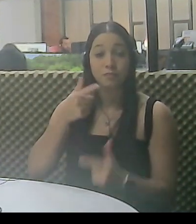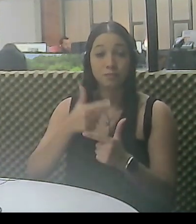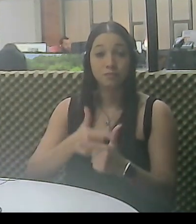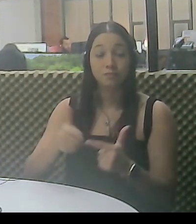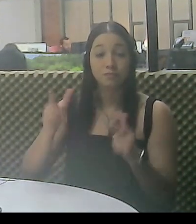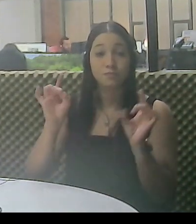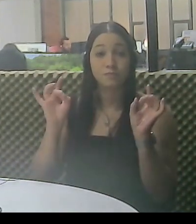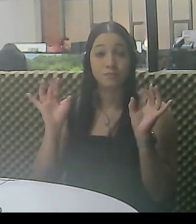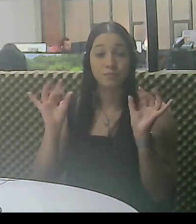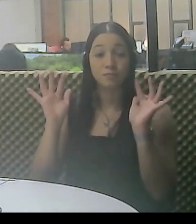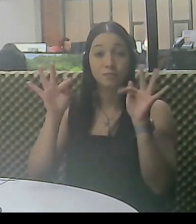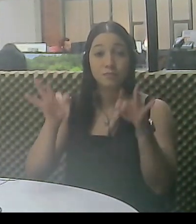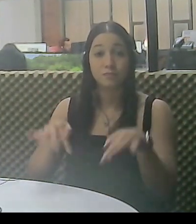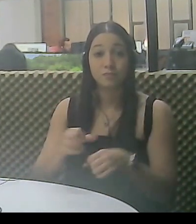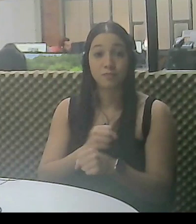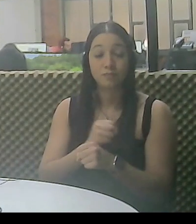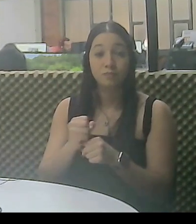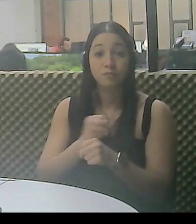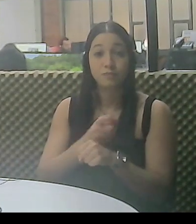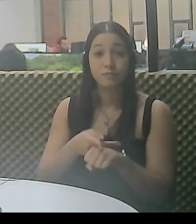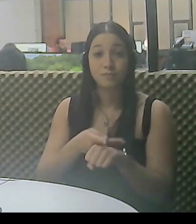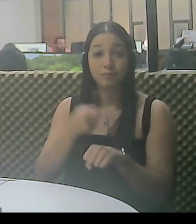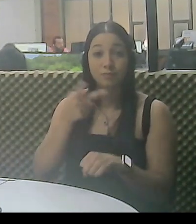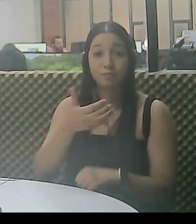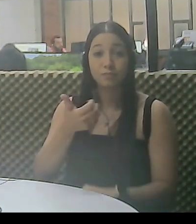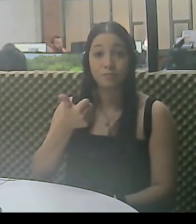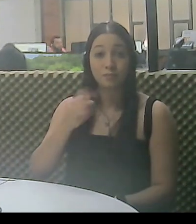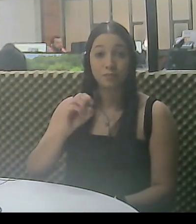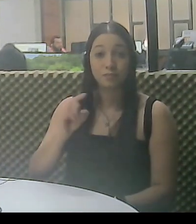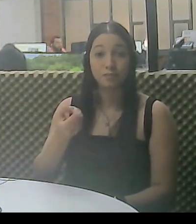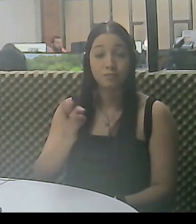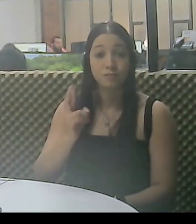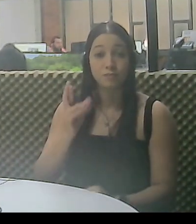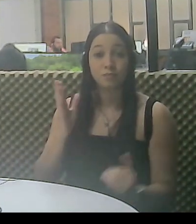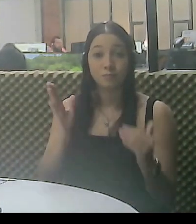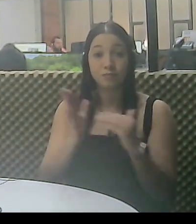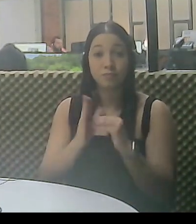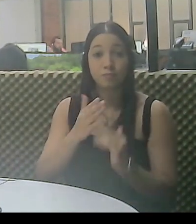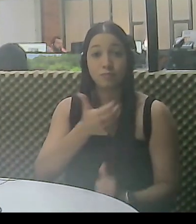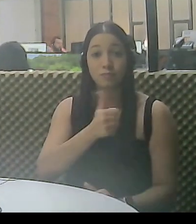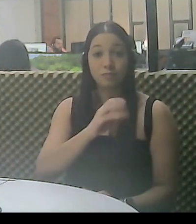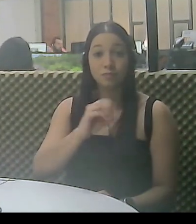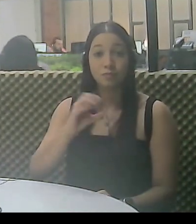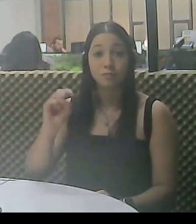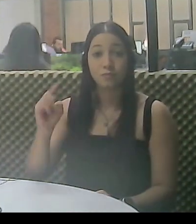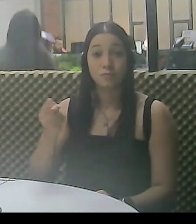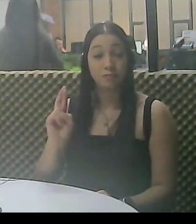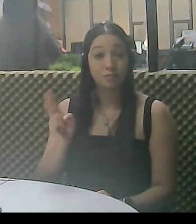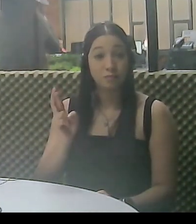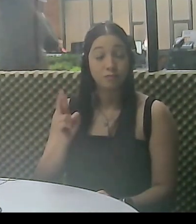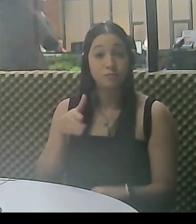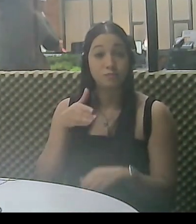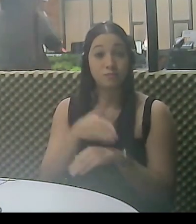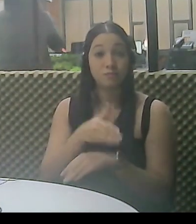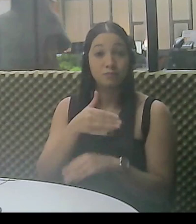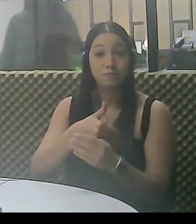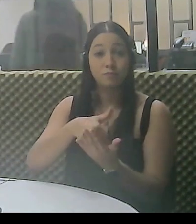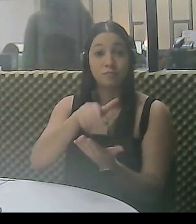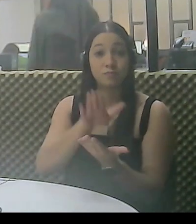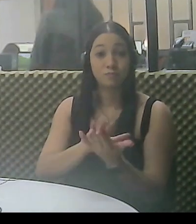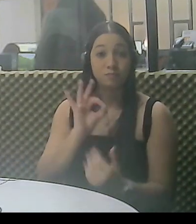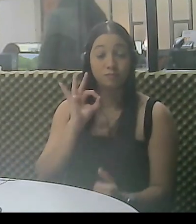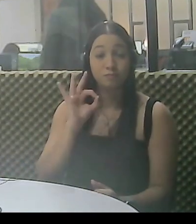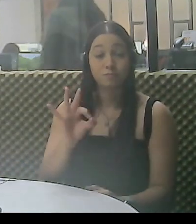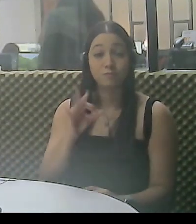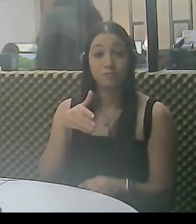o especial de fim de ano, com premiação entre 10 mil reais e 100 mil reais. A participação do Nota Certa.